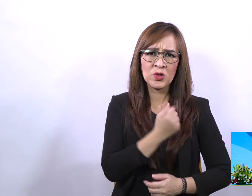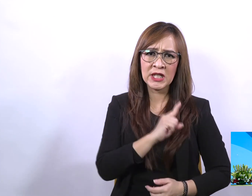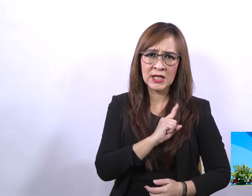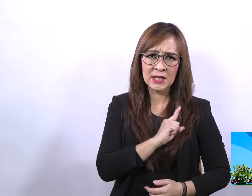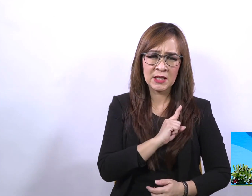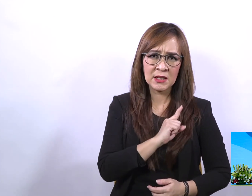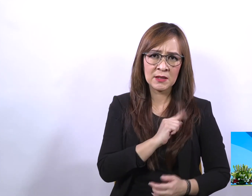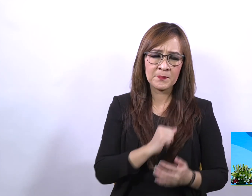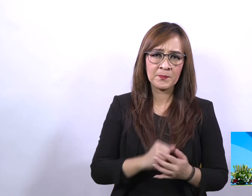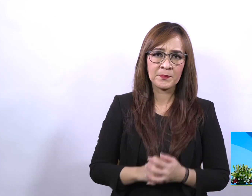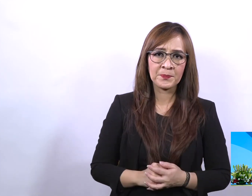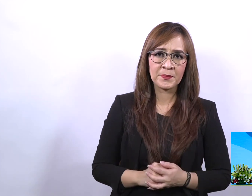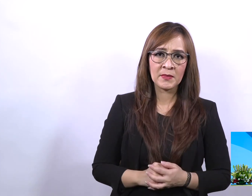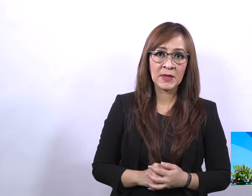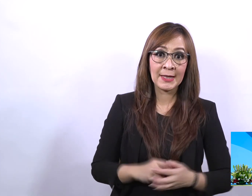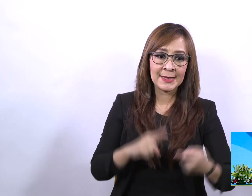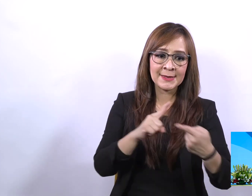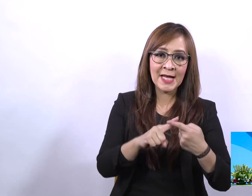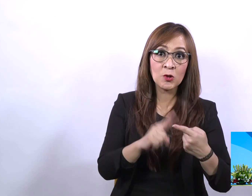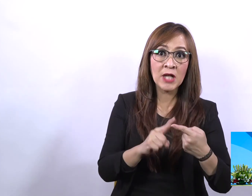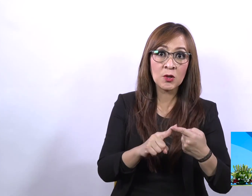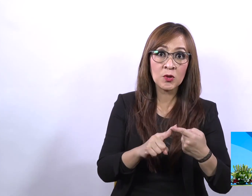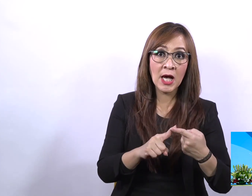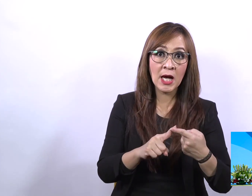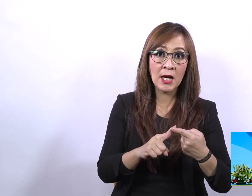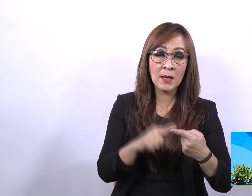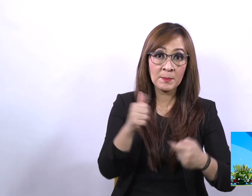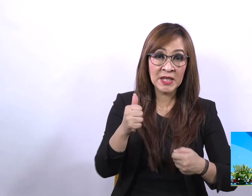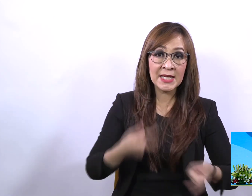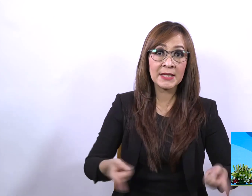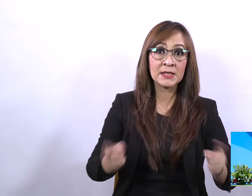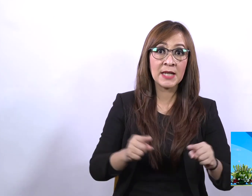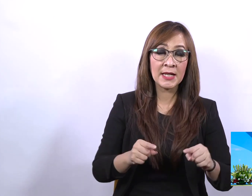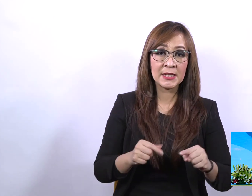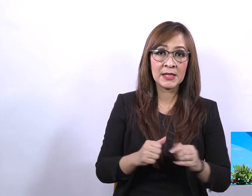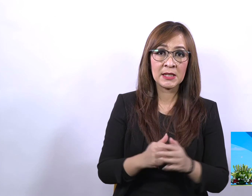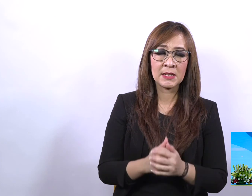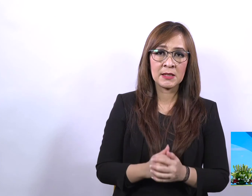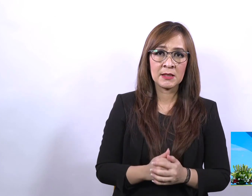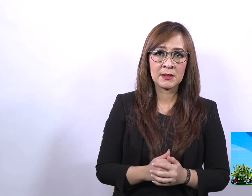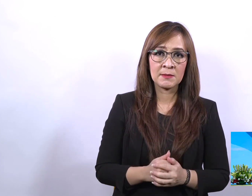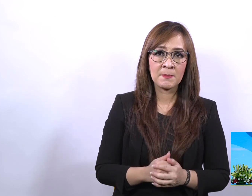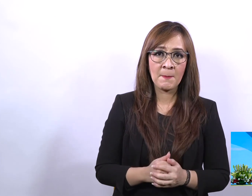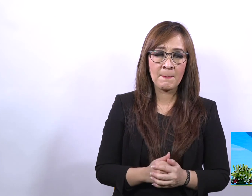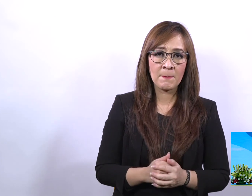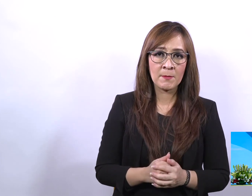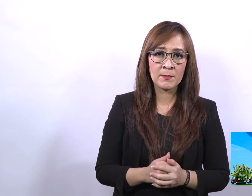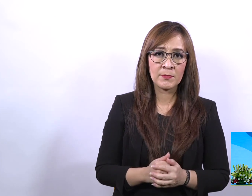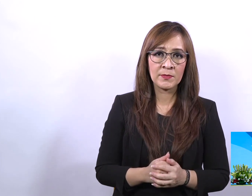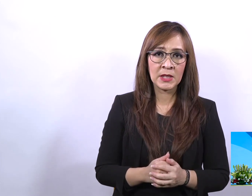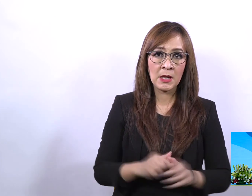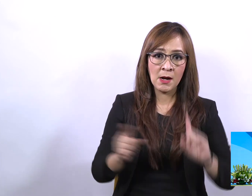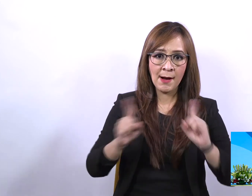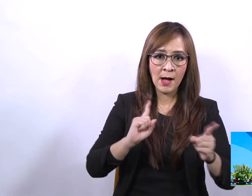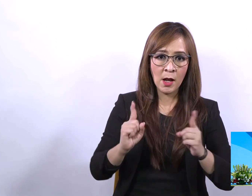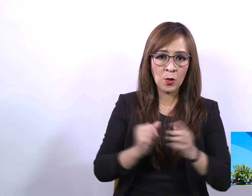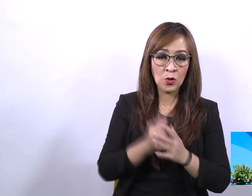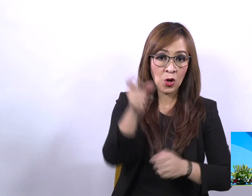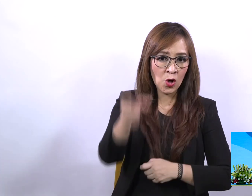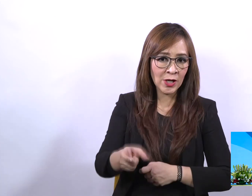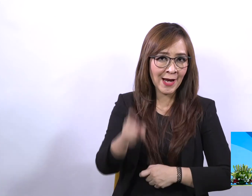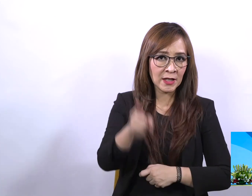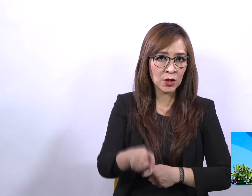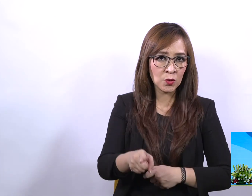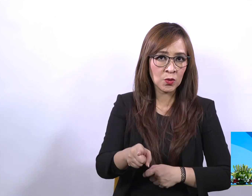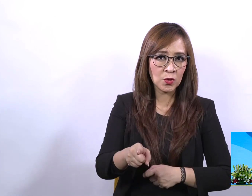satu-satunya bisa terjadi kalau orang di keluarganya Apakah dia Istrinya coba dia suaminya yang dipakai setan